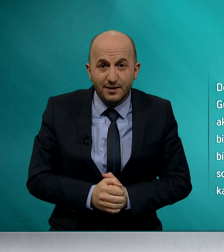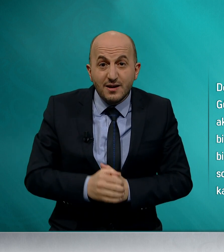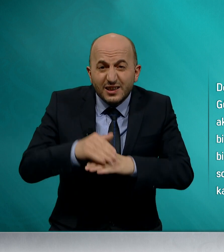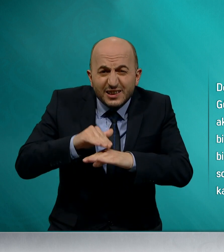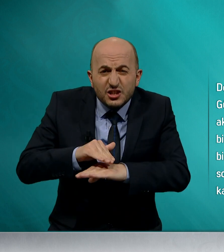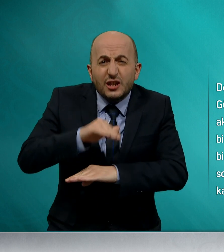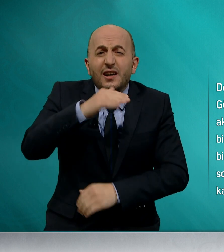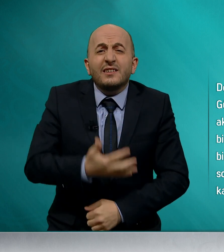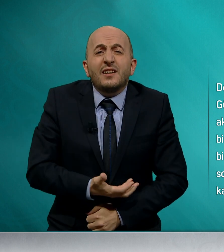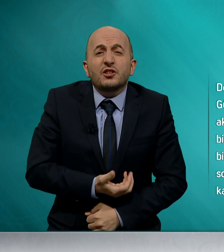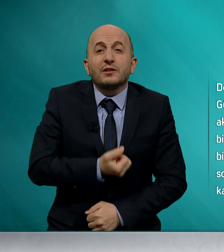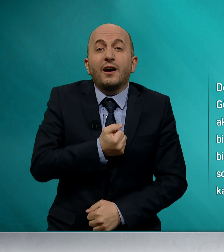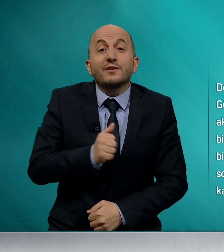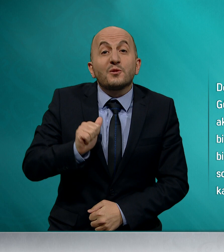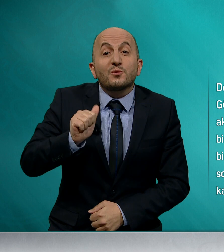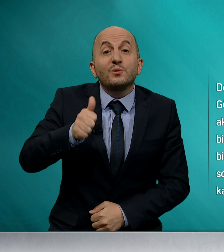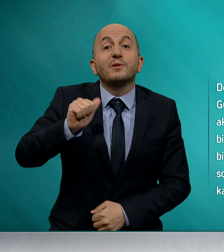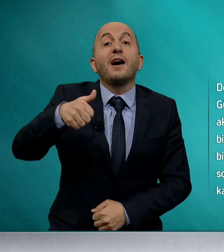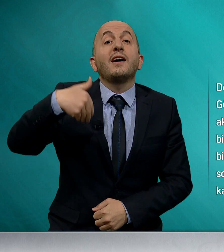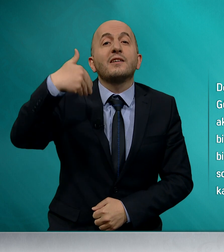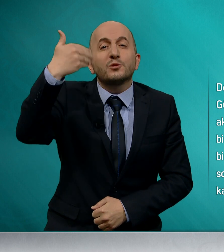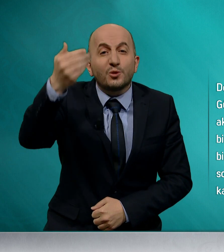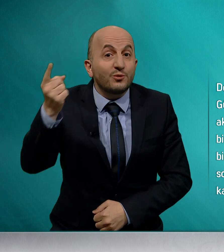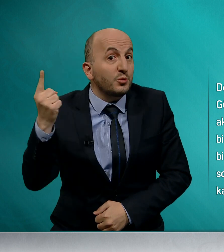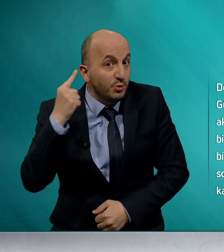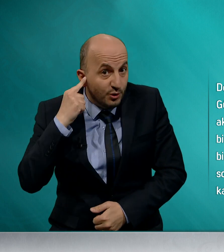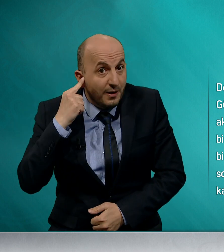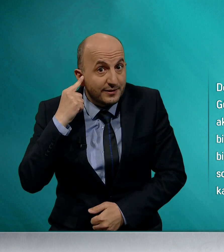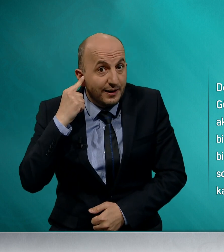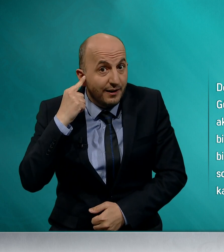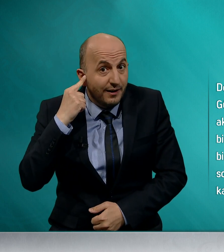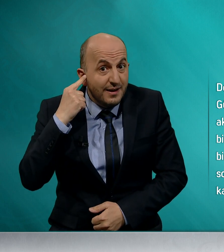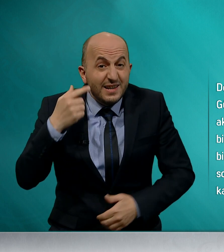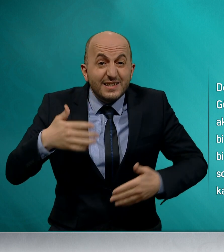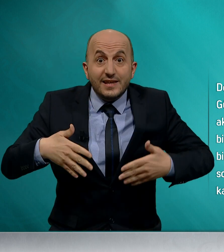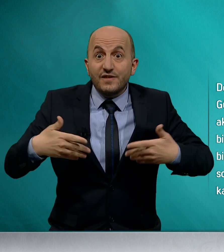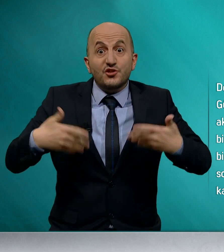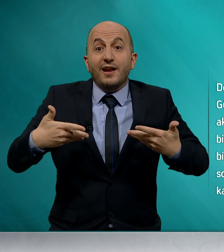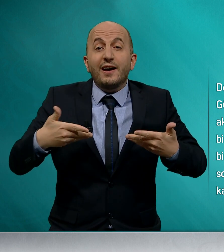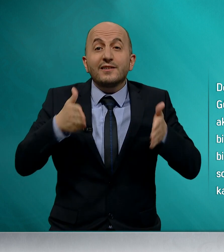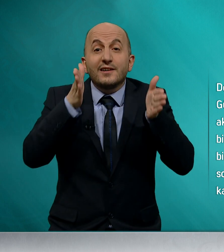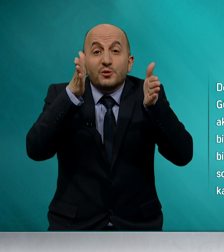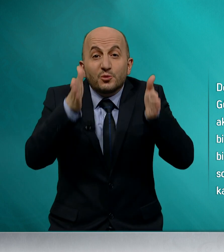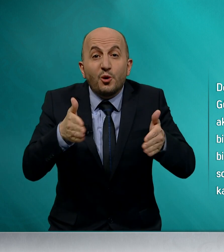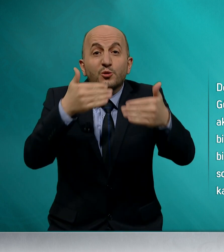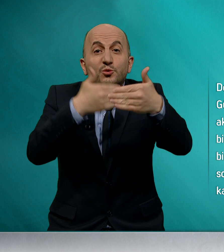Yaşanan acılar günler sonra duyulmakta. sevinçler dört